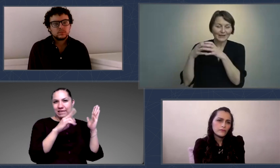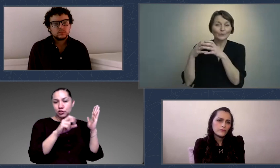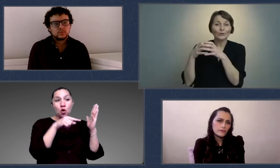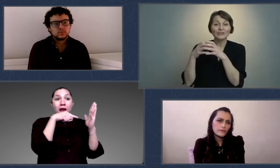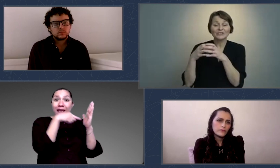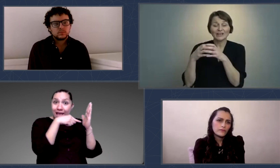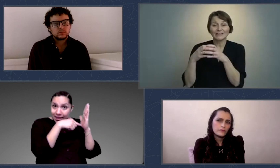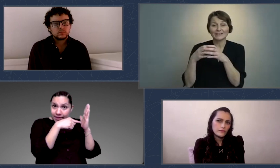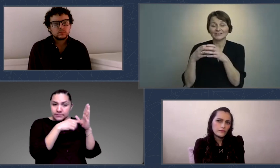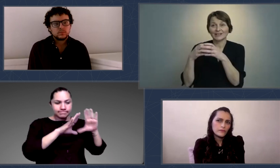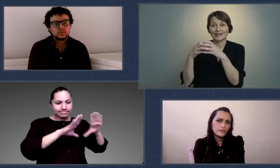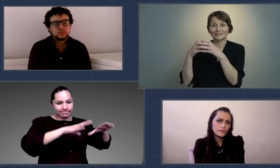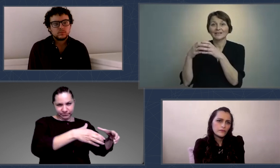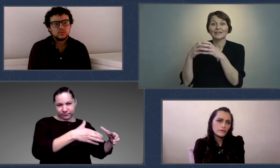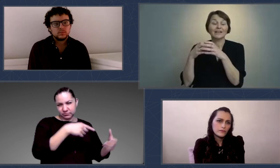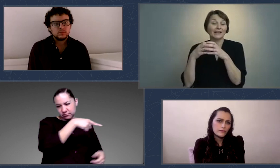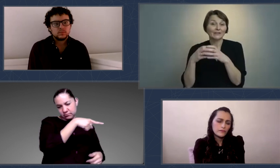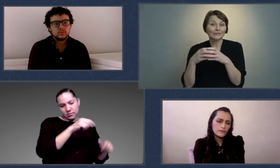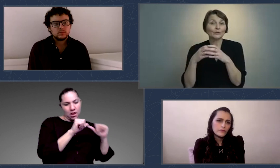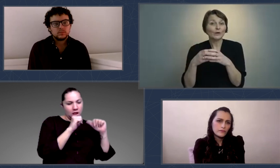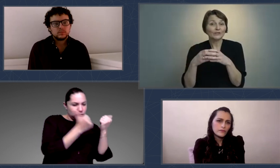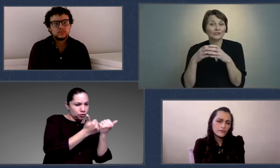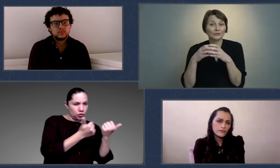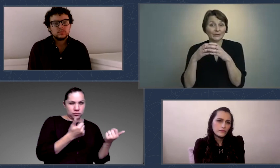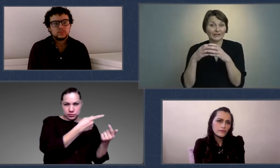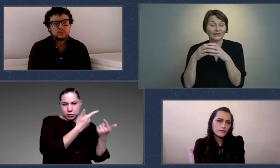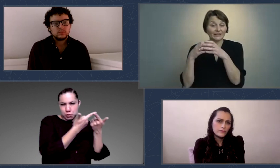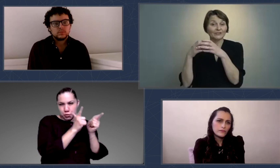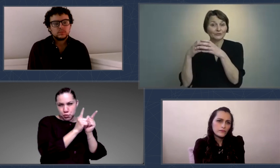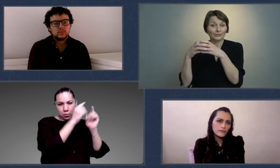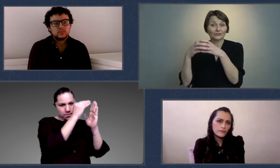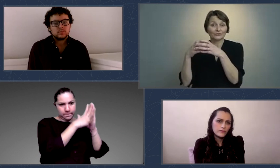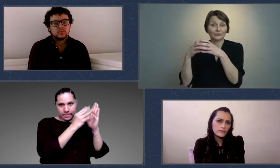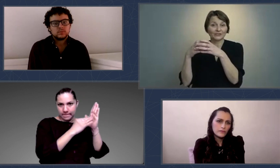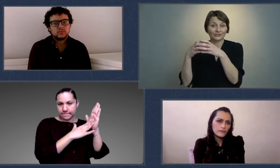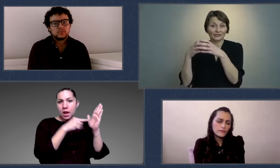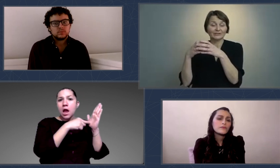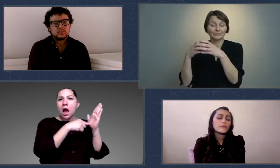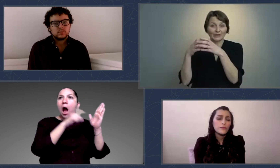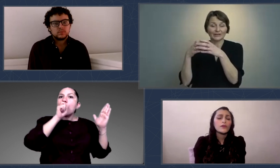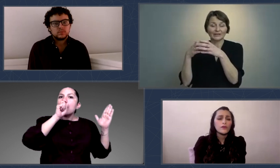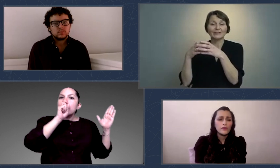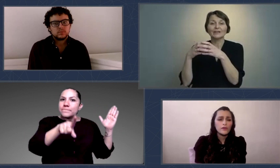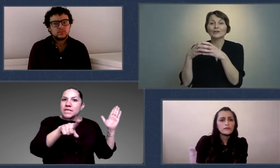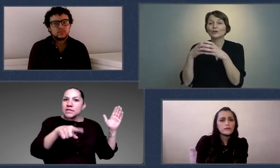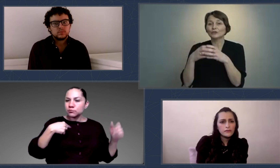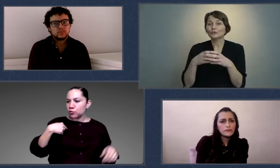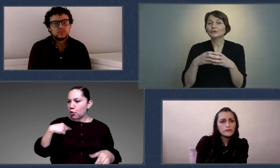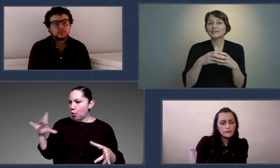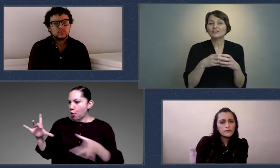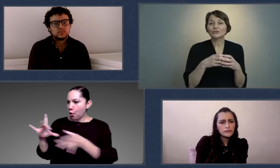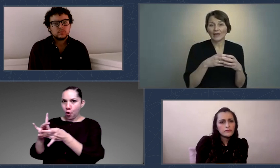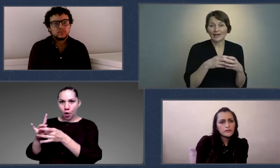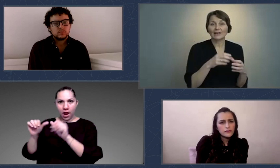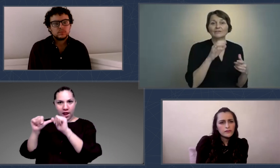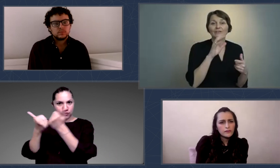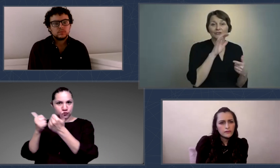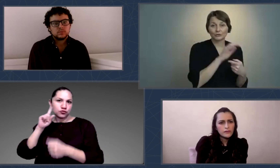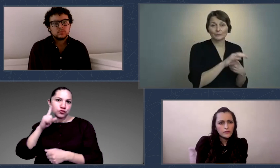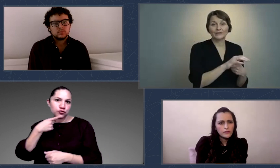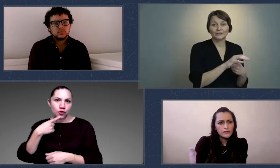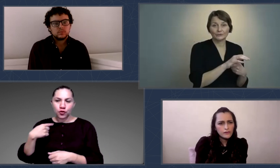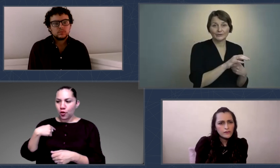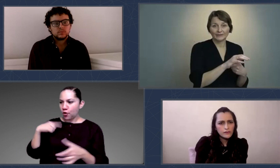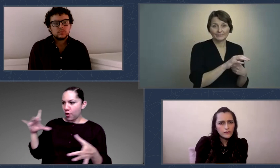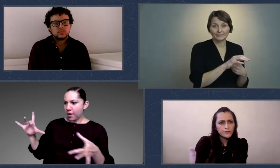es un órgano totalmente independiente, no tiene nada que ver ni con el programa de capacitación, ni con las asociaciones de sordos, ni con nada. Es como si fuera